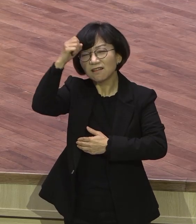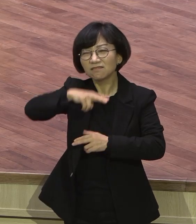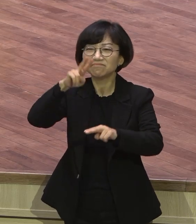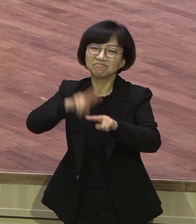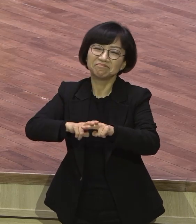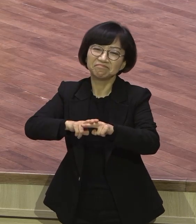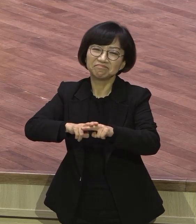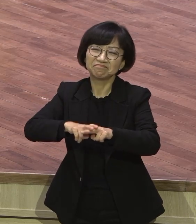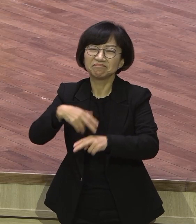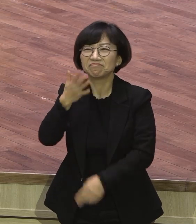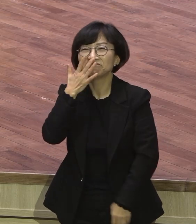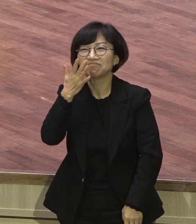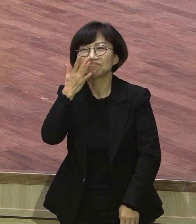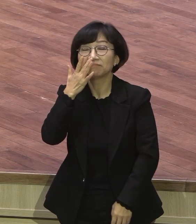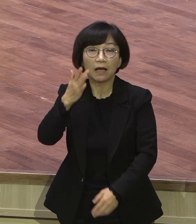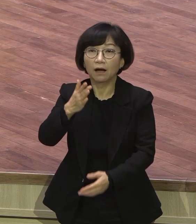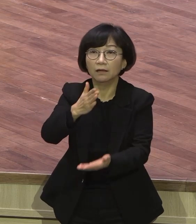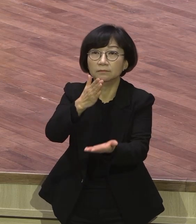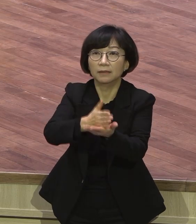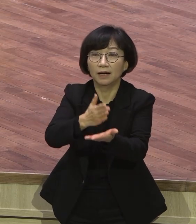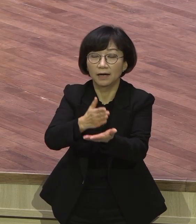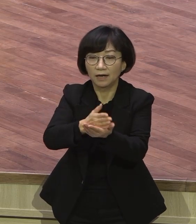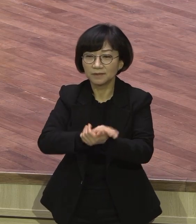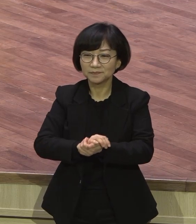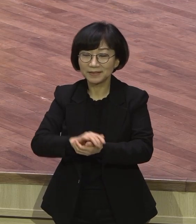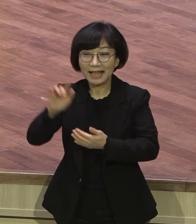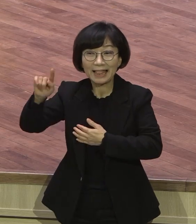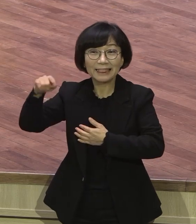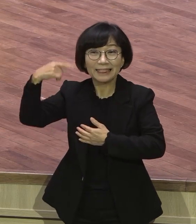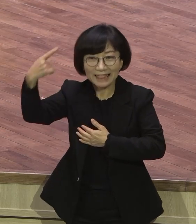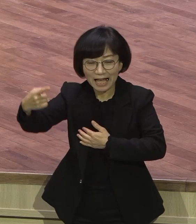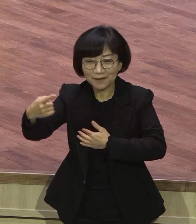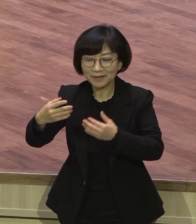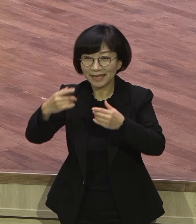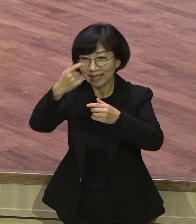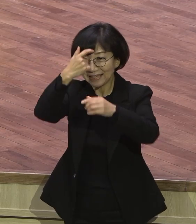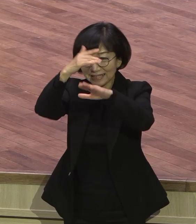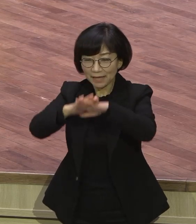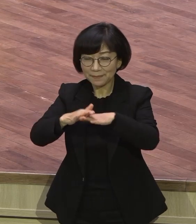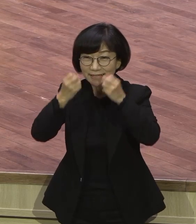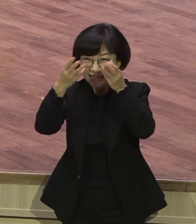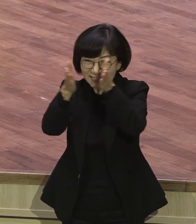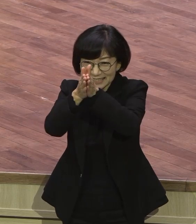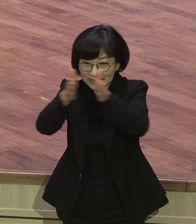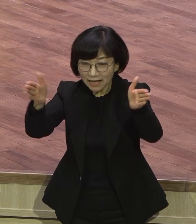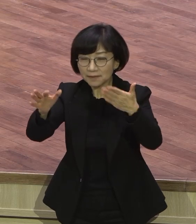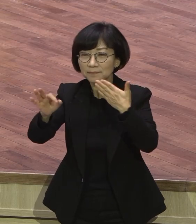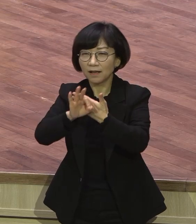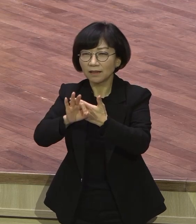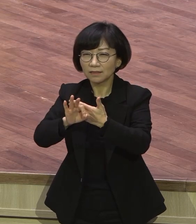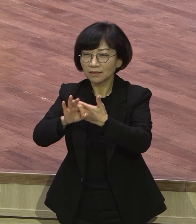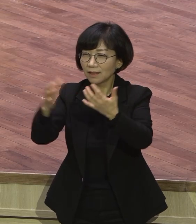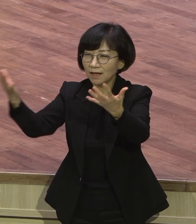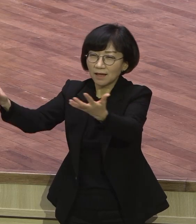이번 이후로부터는 하나님 나올 때마다 감동 감격 감동 감격